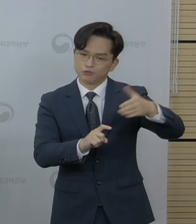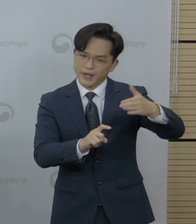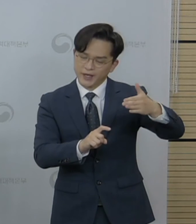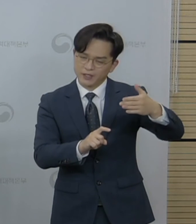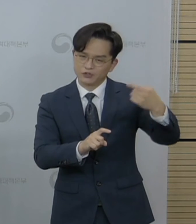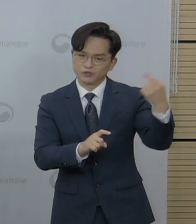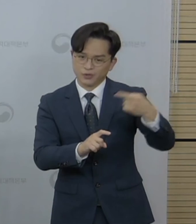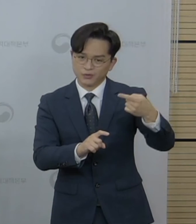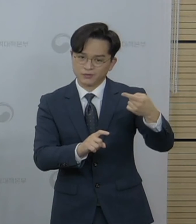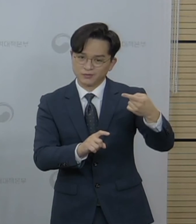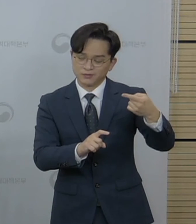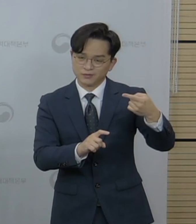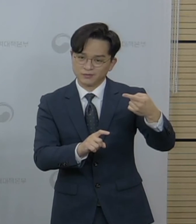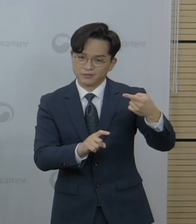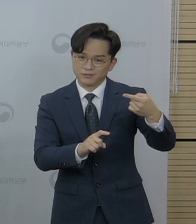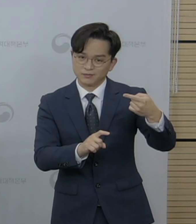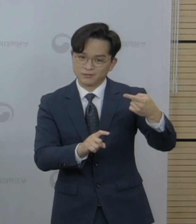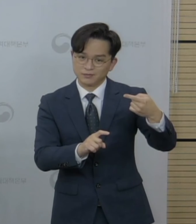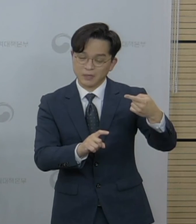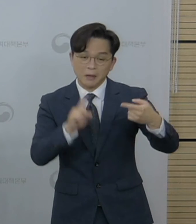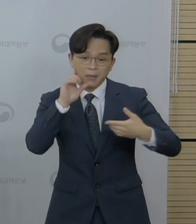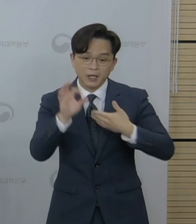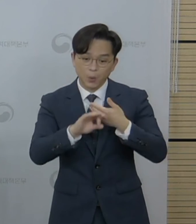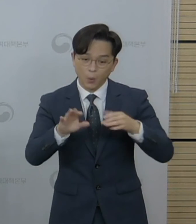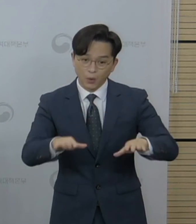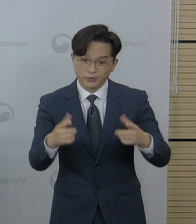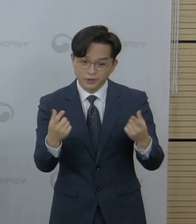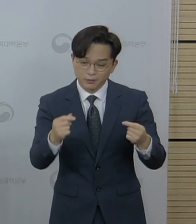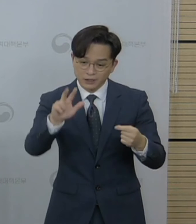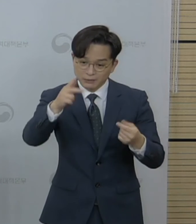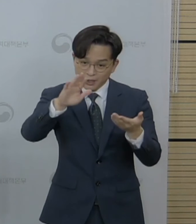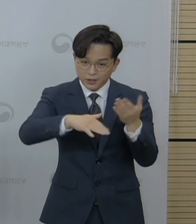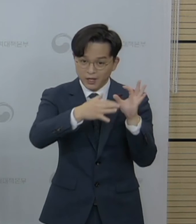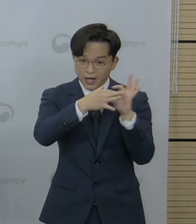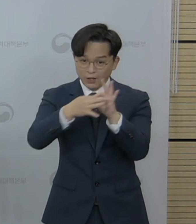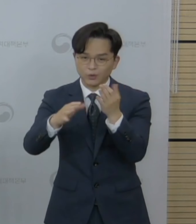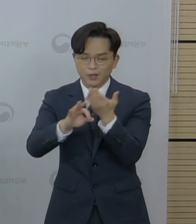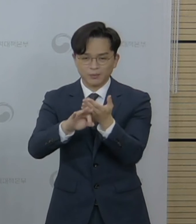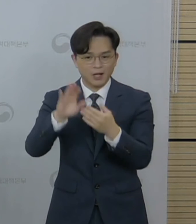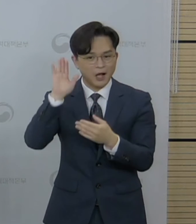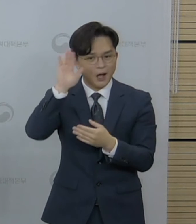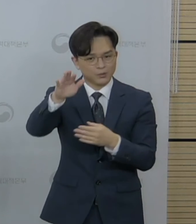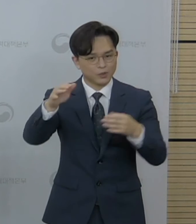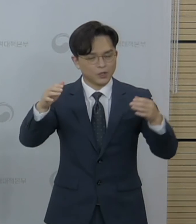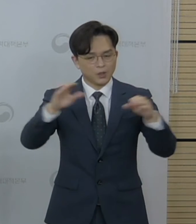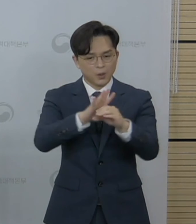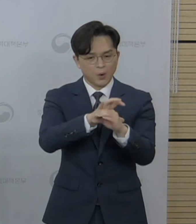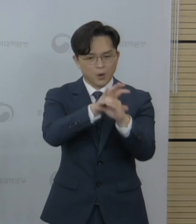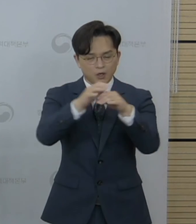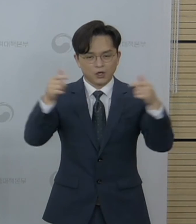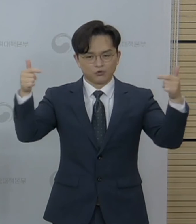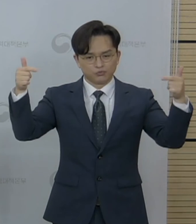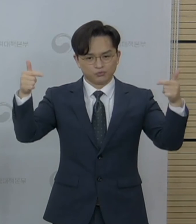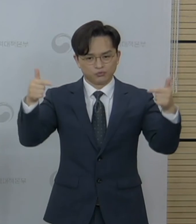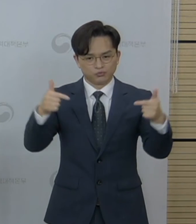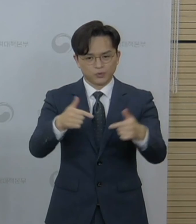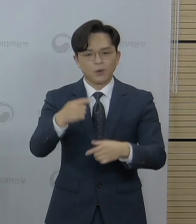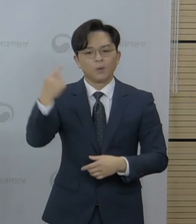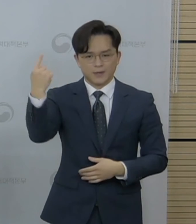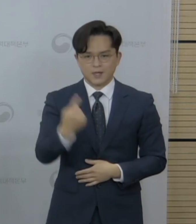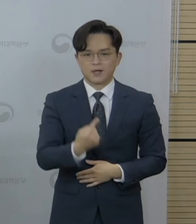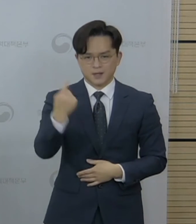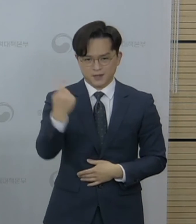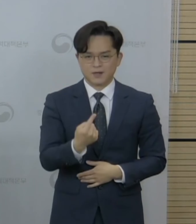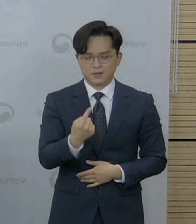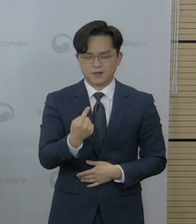반면 현재와 같은 추세가 이어진다면 이보다 감소할 가능성이 충분히 있다고 말씀드릴 수 있습니다.